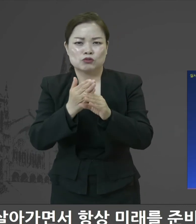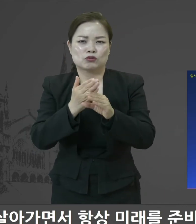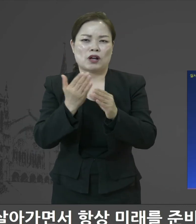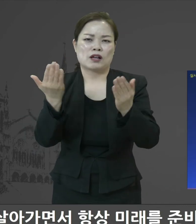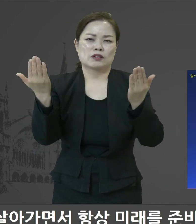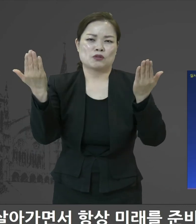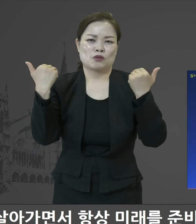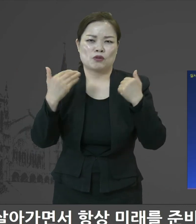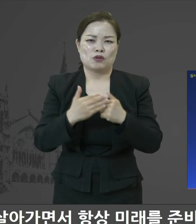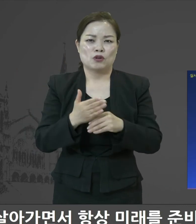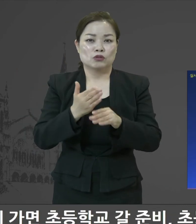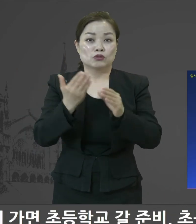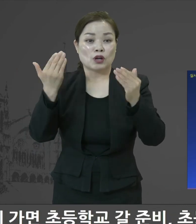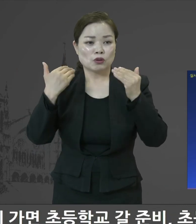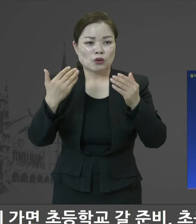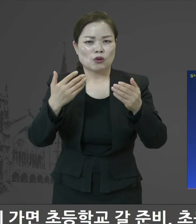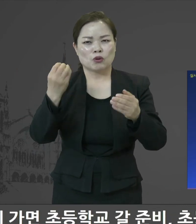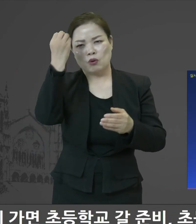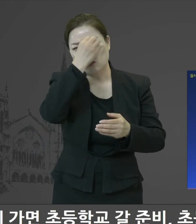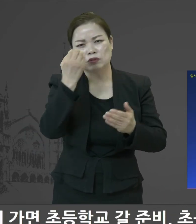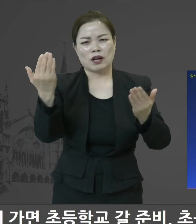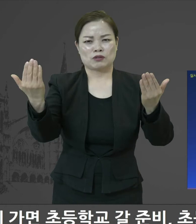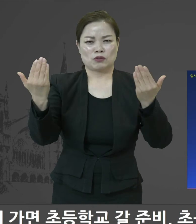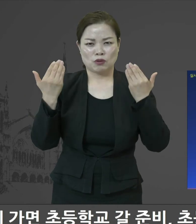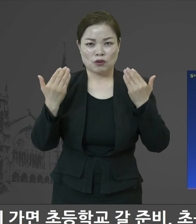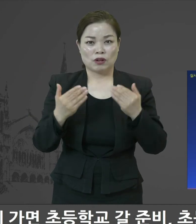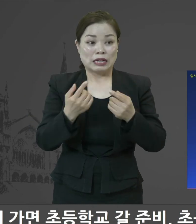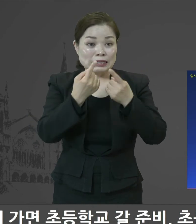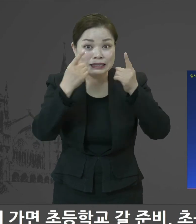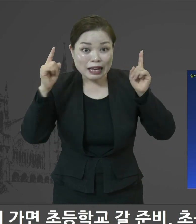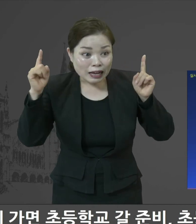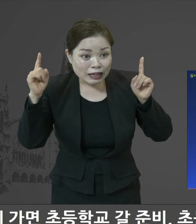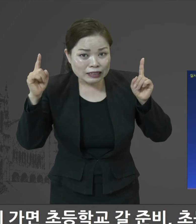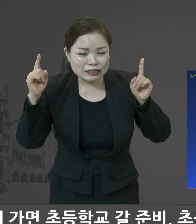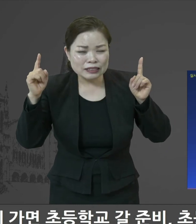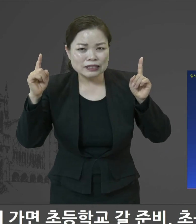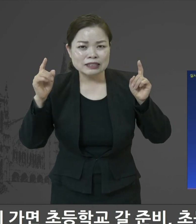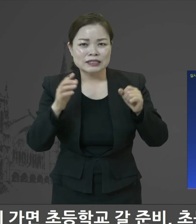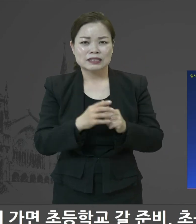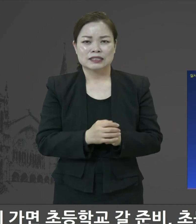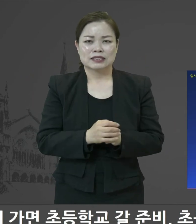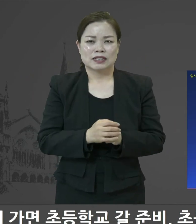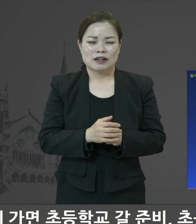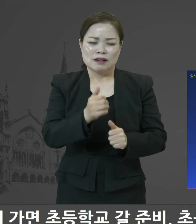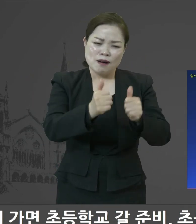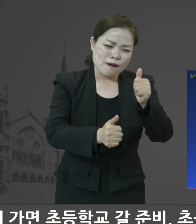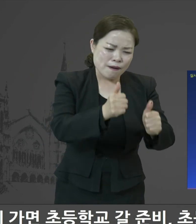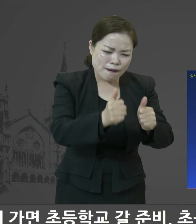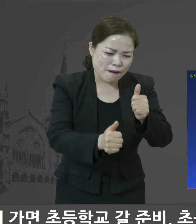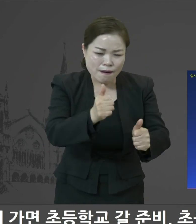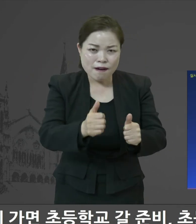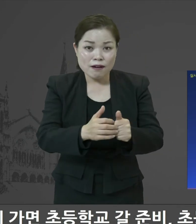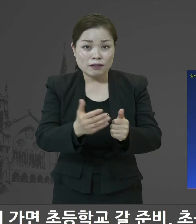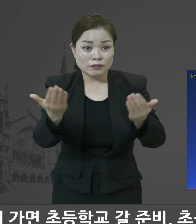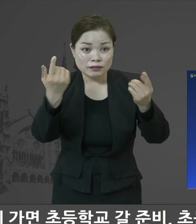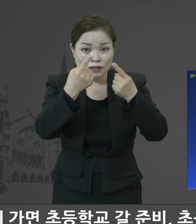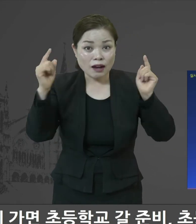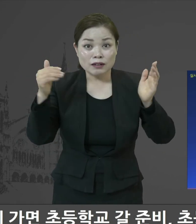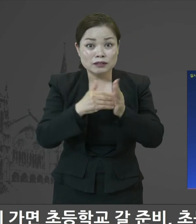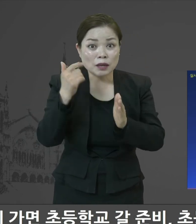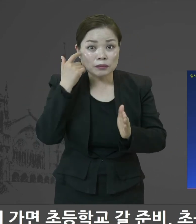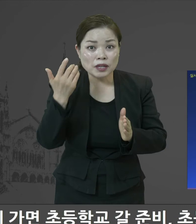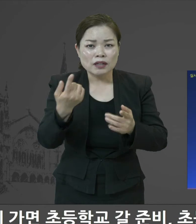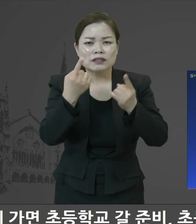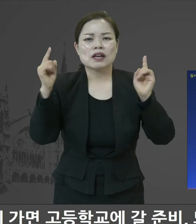준비, 중학교 가면 고등학교 갈 준비, 대학에 가기 위해서 치열하게 또 준비합니다. 대학 가면 끝입니까?